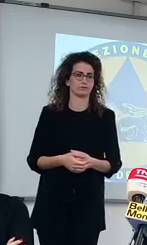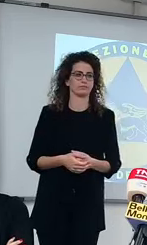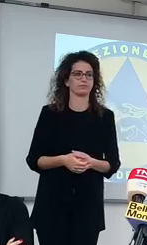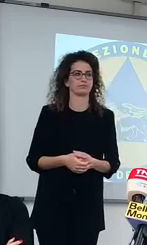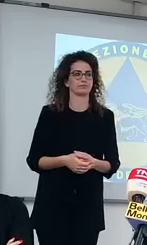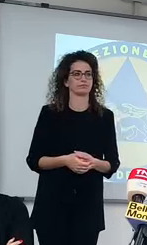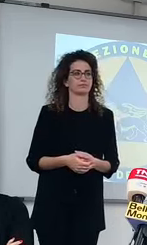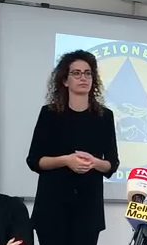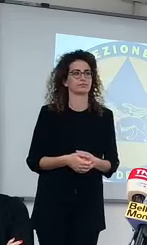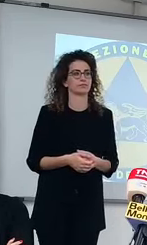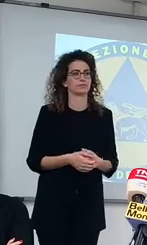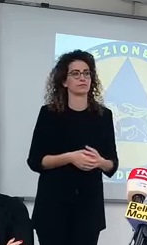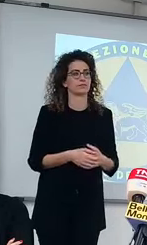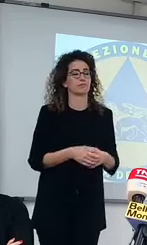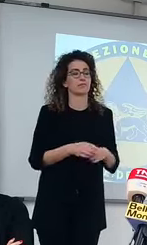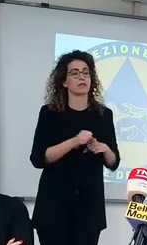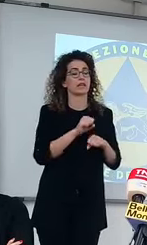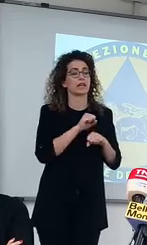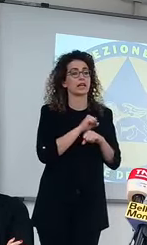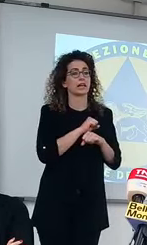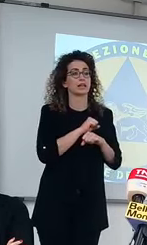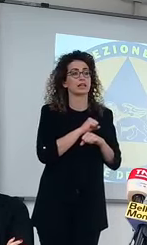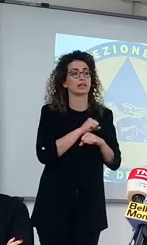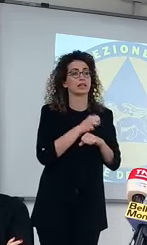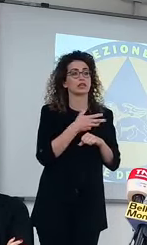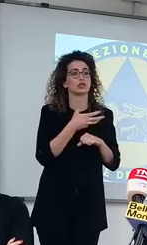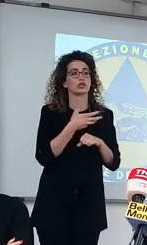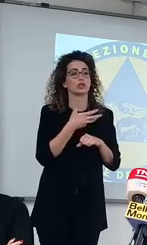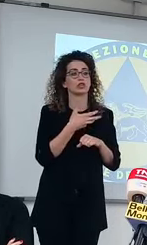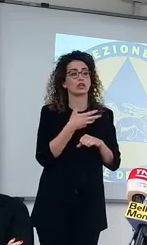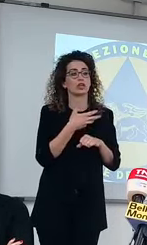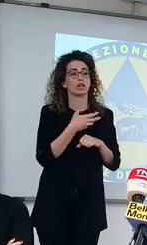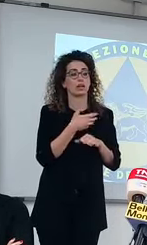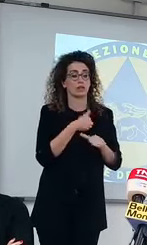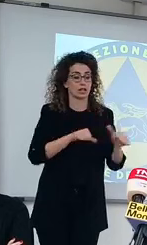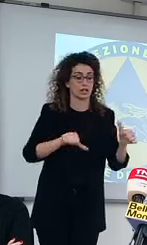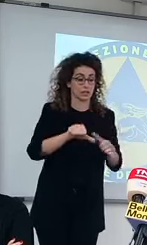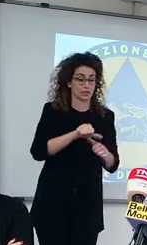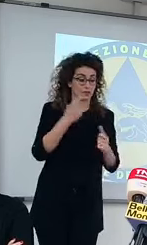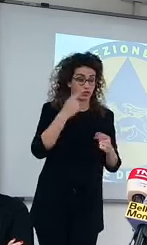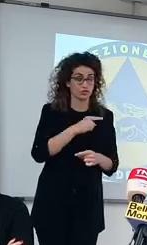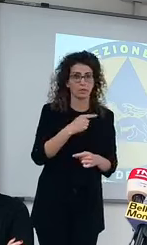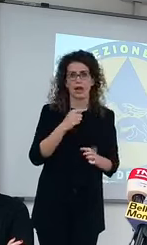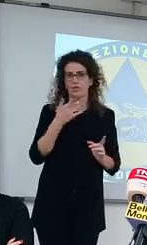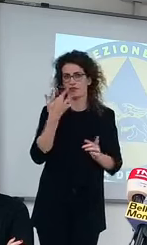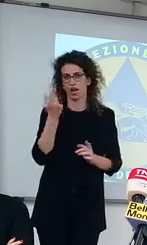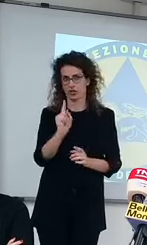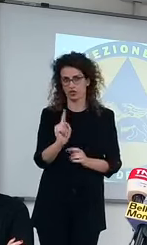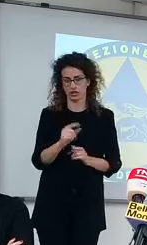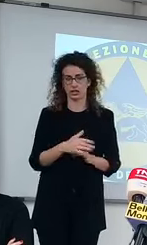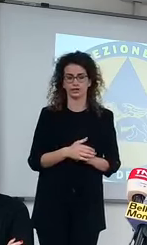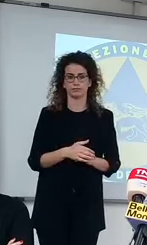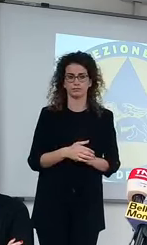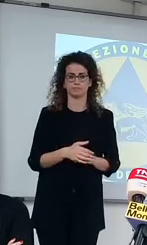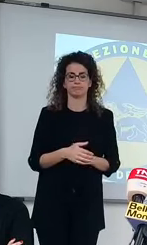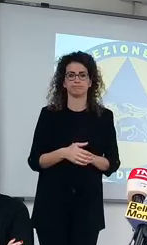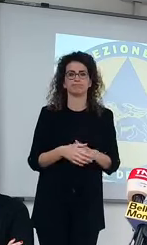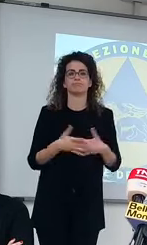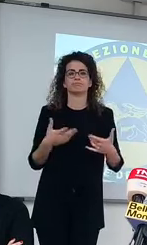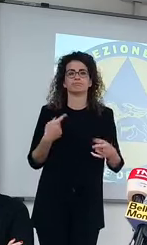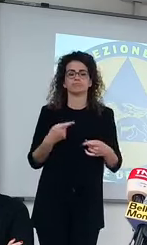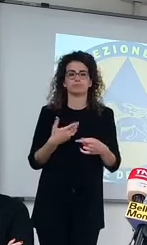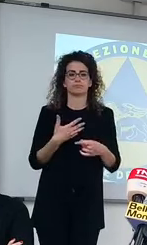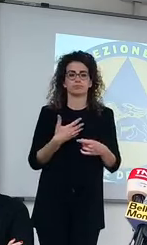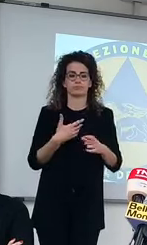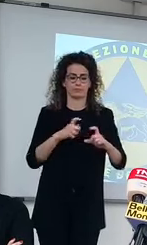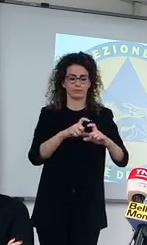Pensate di avere una qualche difficoltà a sostituire? Beh, non sarà facile. Intanto stiamo spremendo al massimo, come ho detto